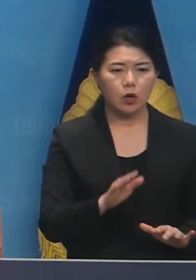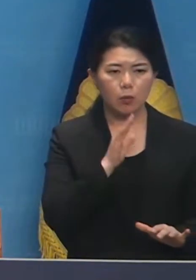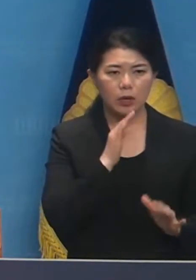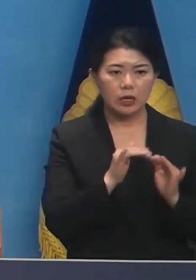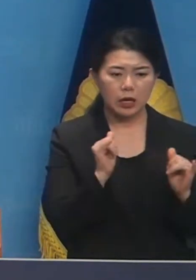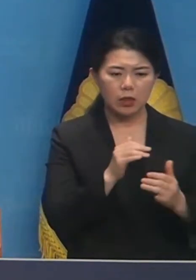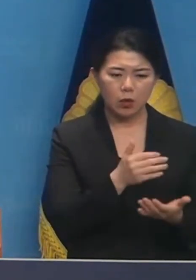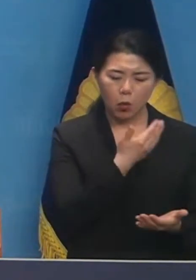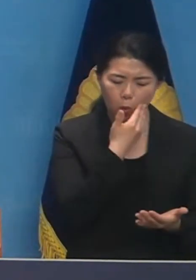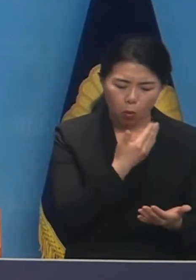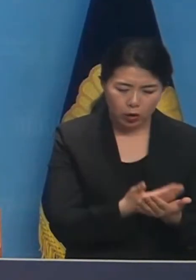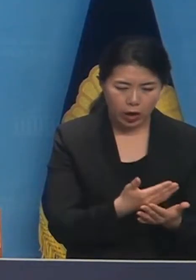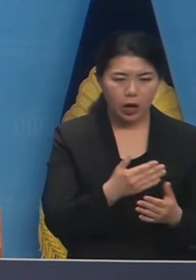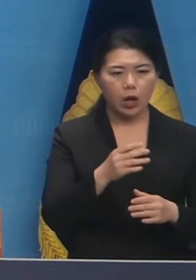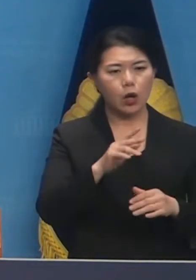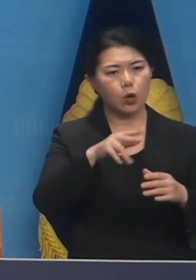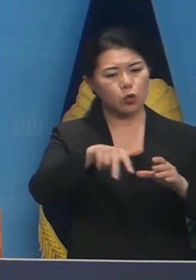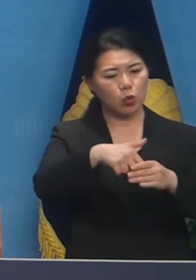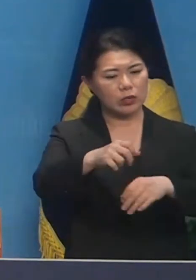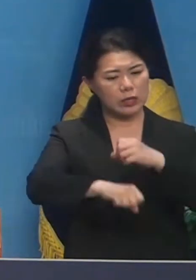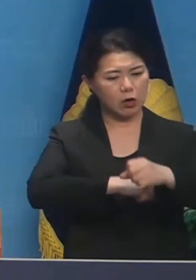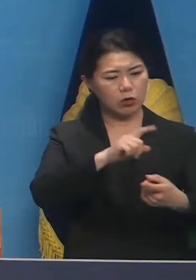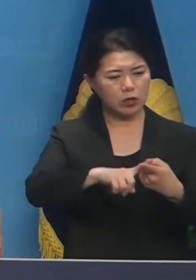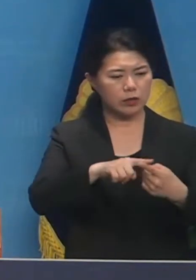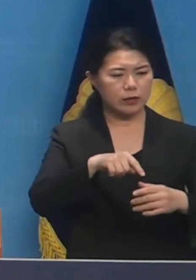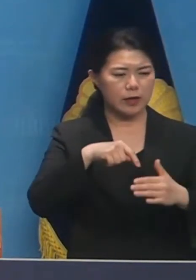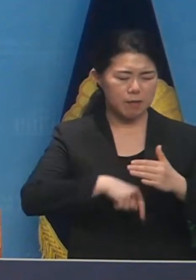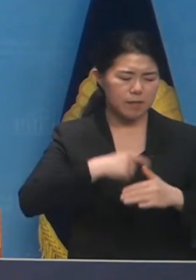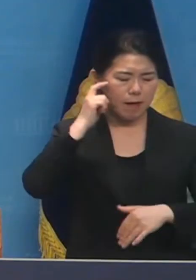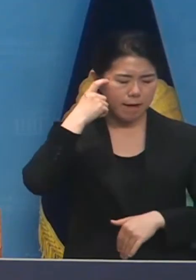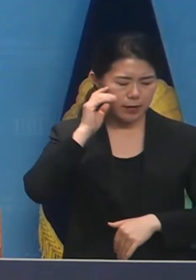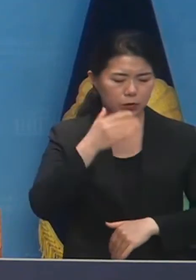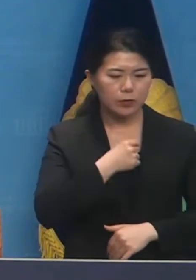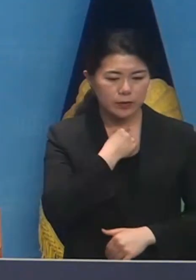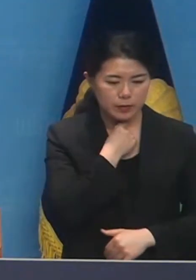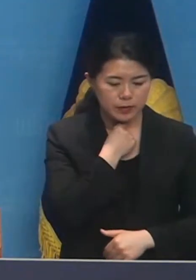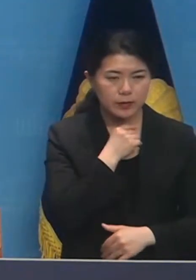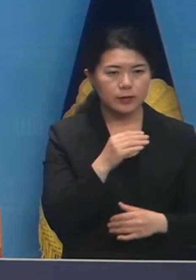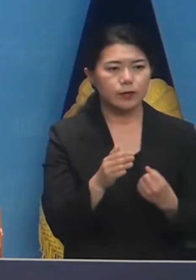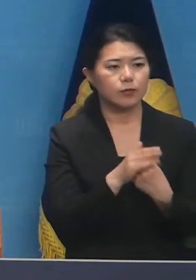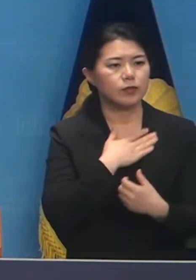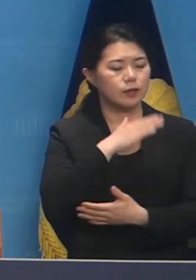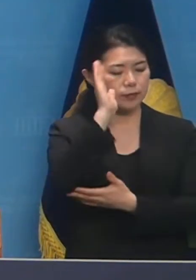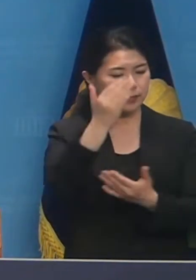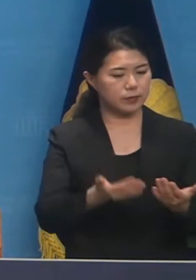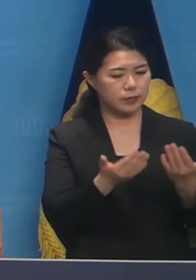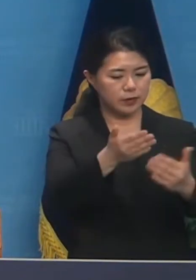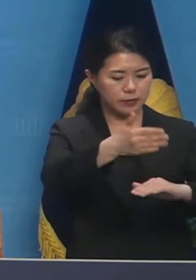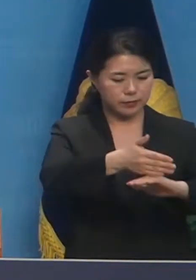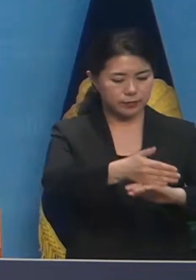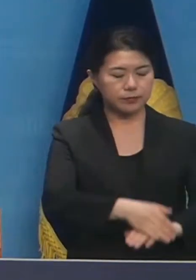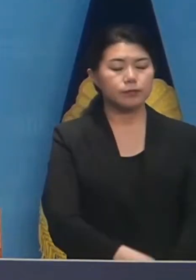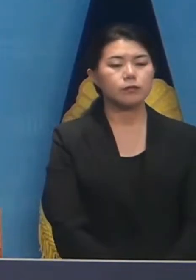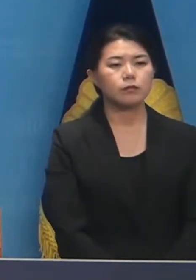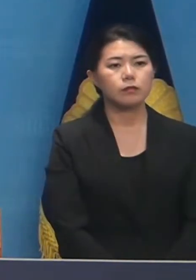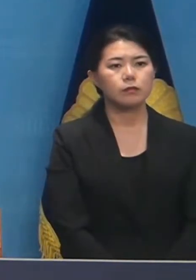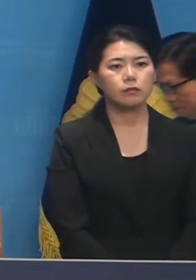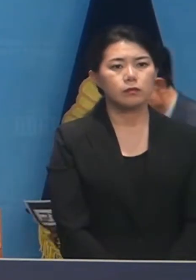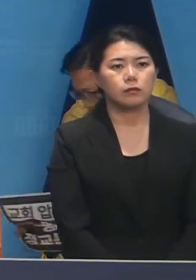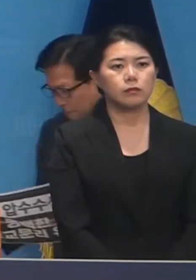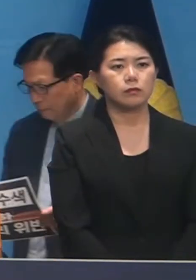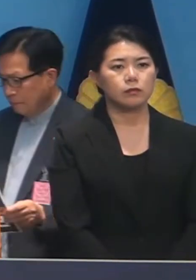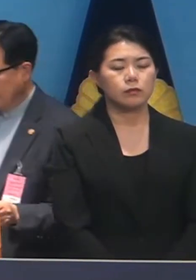고귀한 인간의 자유, 종교의 자유 문제에 대해서 깊이 생각했으면 하는 그런 바람이 들어서 제가 발언을 드립니다. 감사합니다.